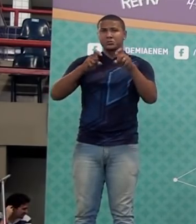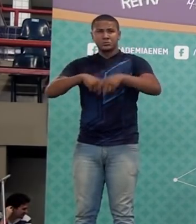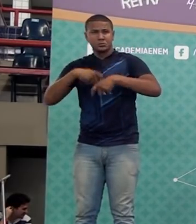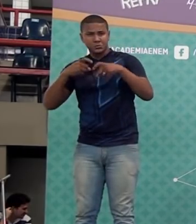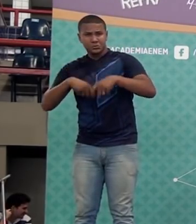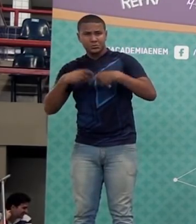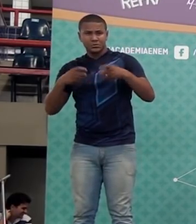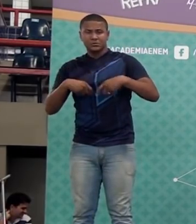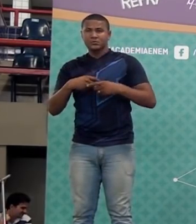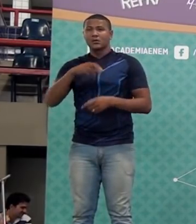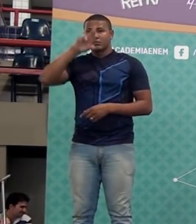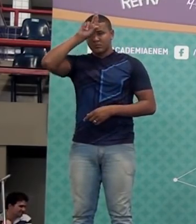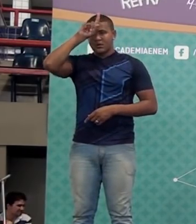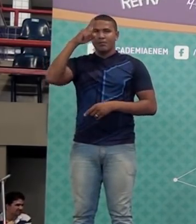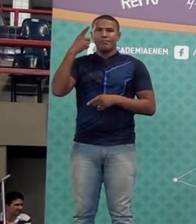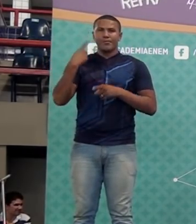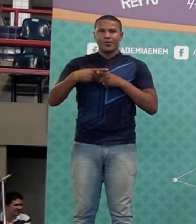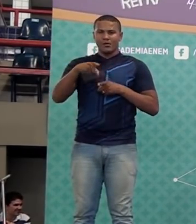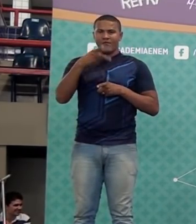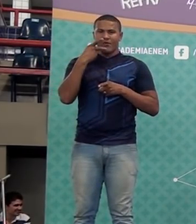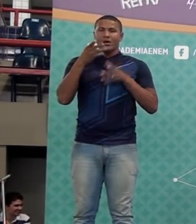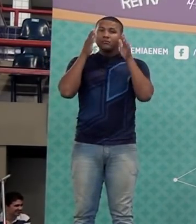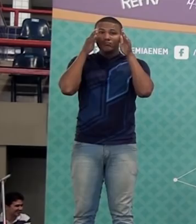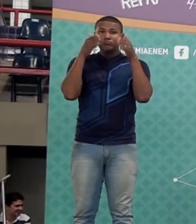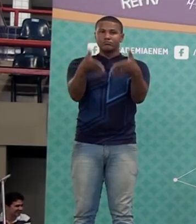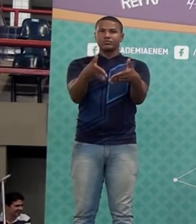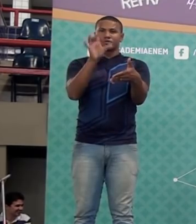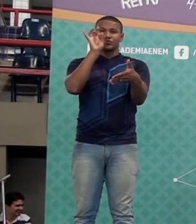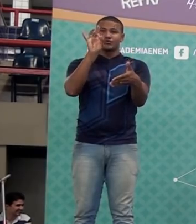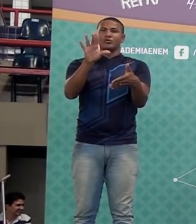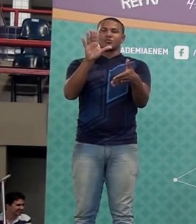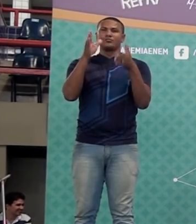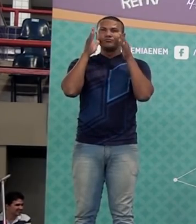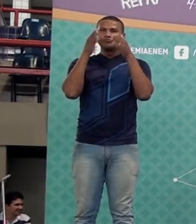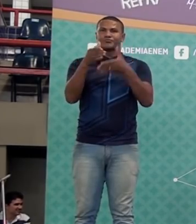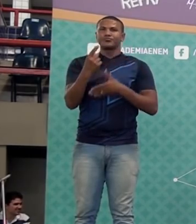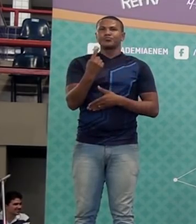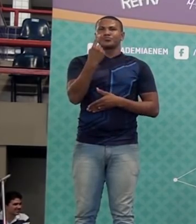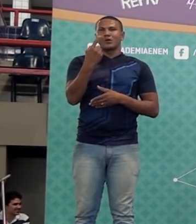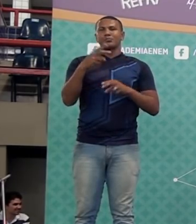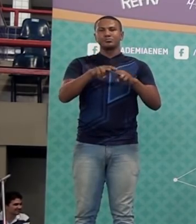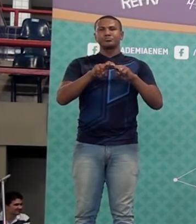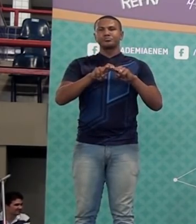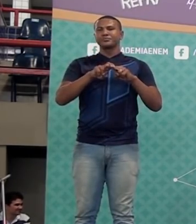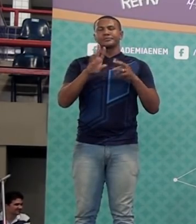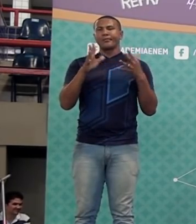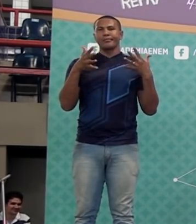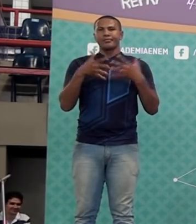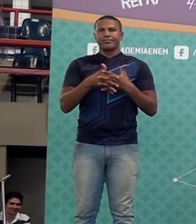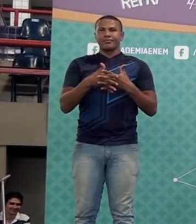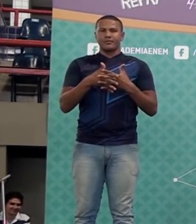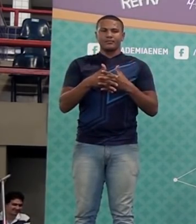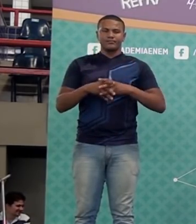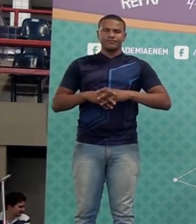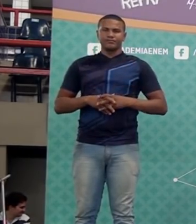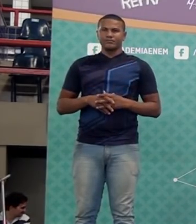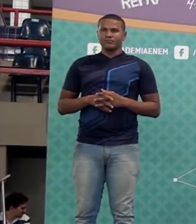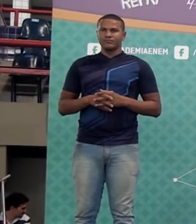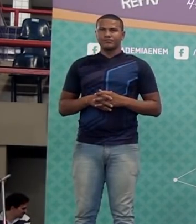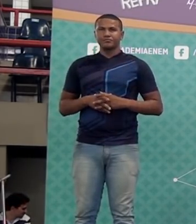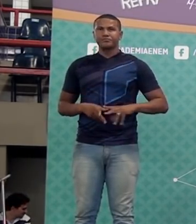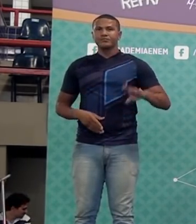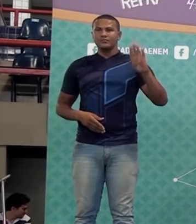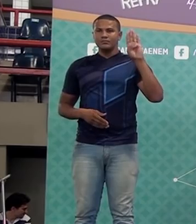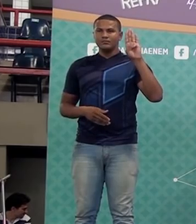Está errado porque o cara fala exclusivamente burguesa. Foi contraditória, foi complexa, teve muitos atores. Item B, a